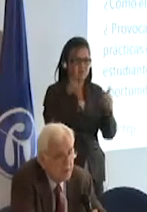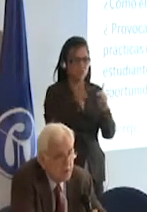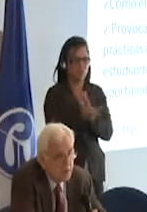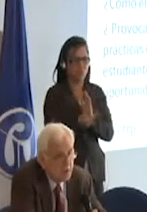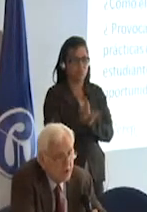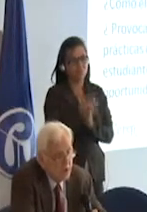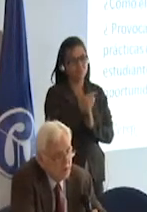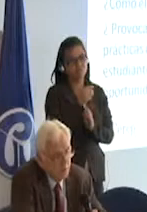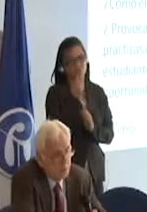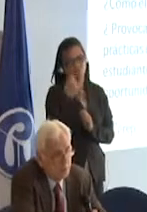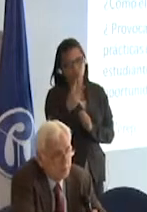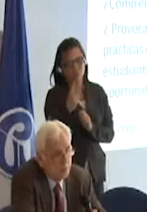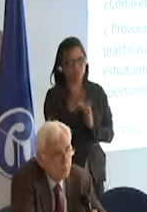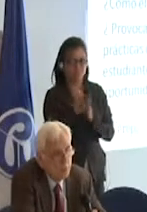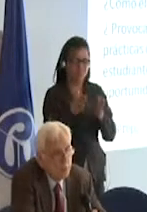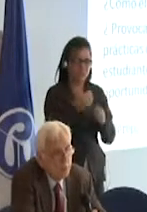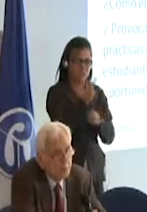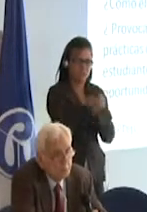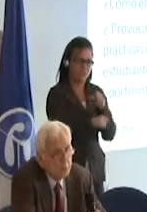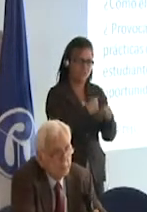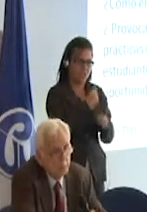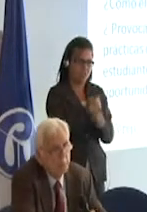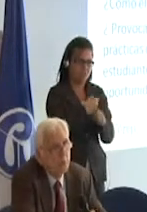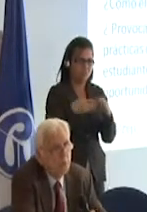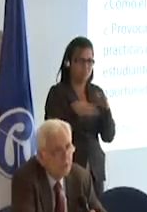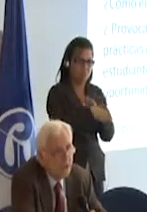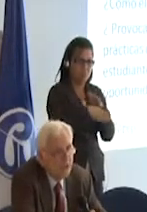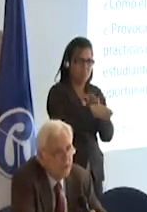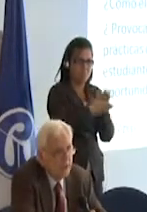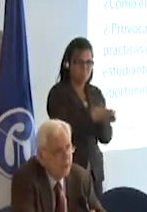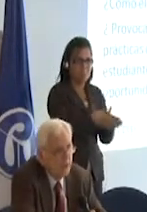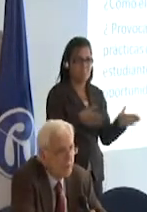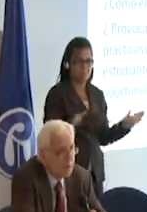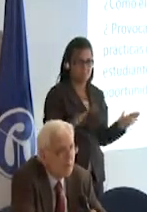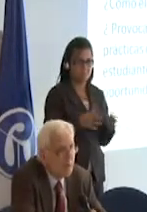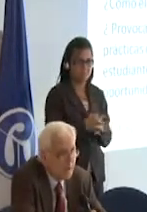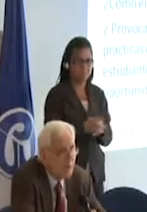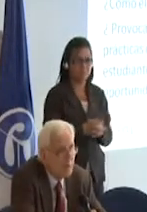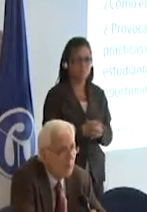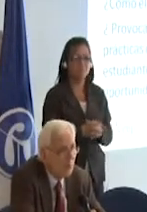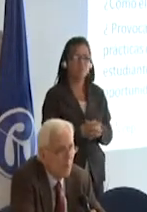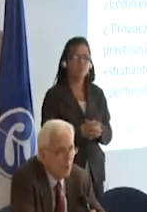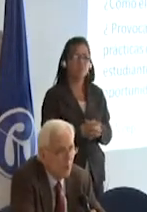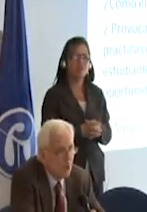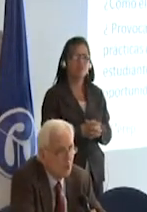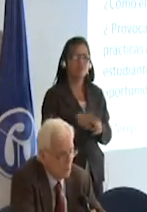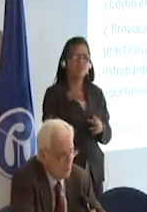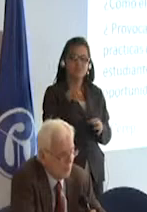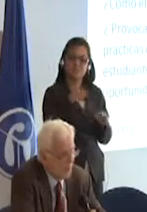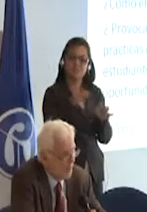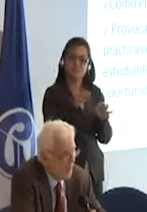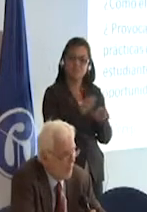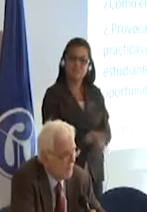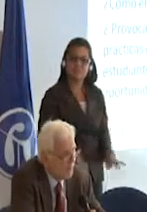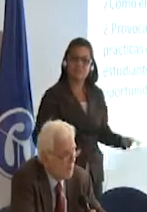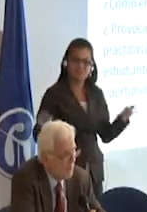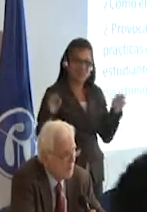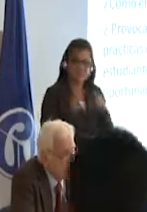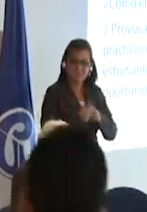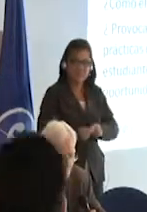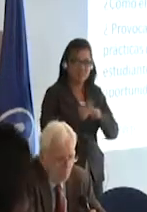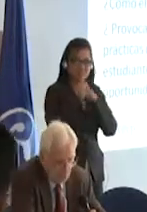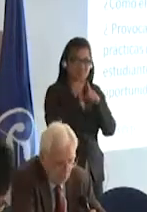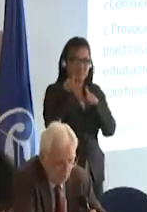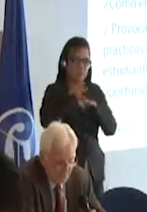a été doté d'une unité spécialisée pour l'accueil, on en parlera par la